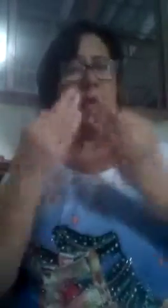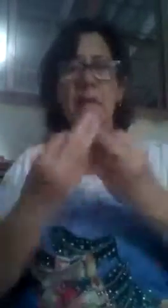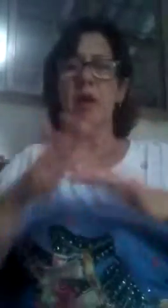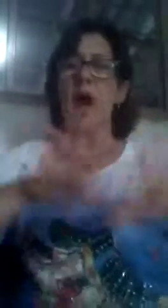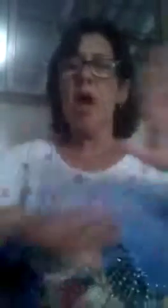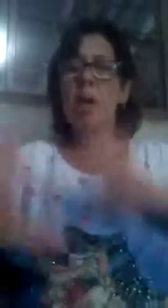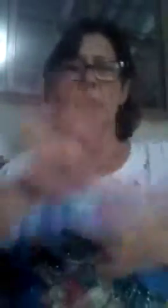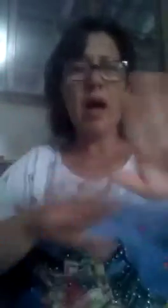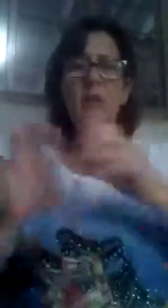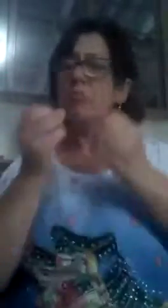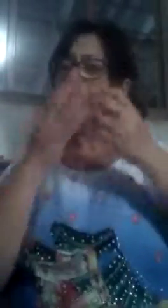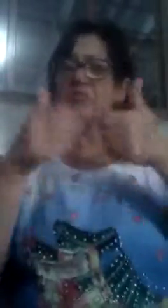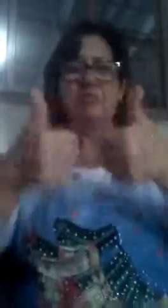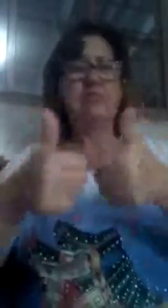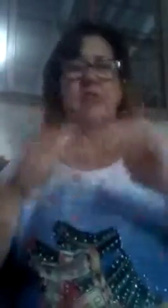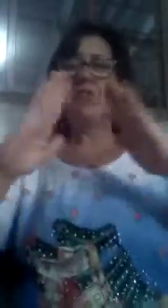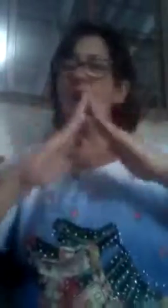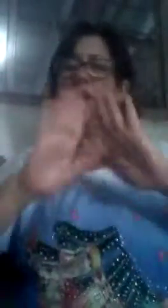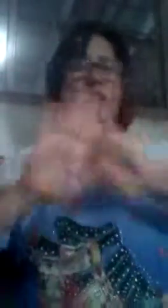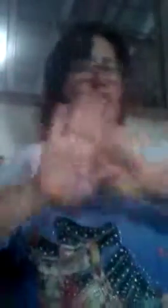documentos Serocado Fora três por quatro E aí E aí E